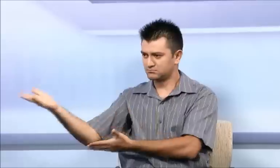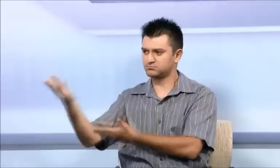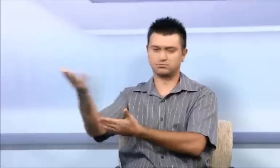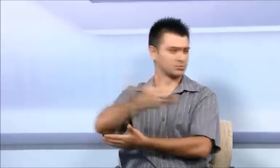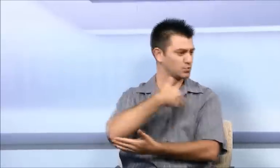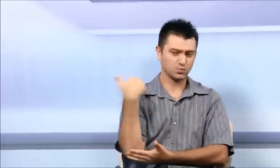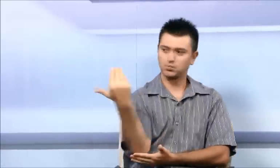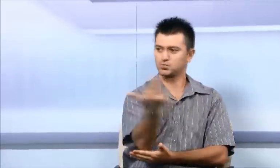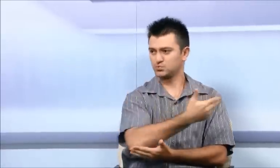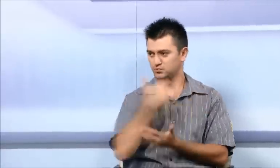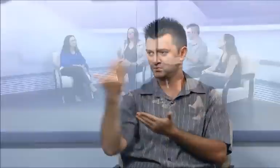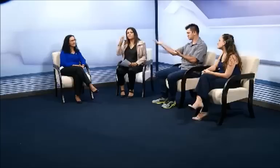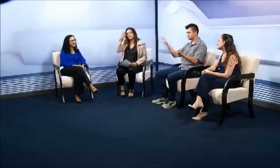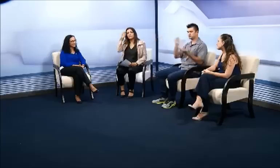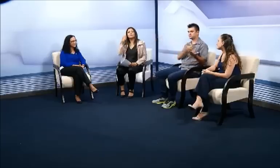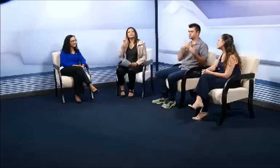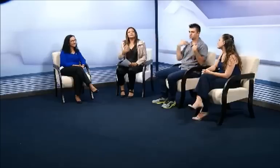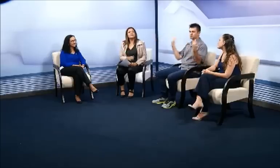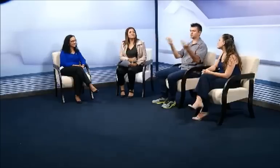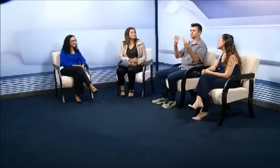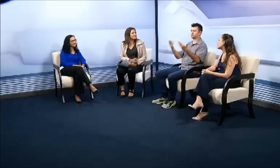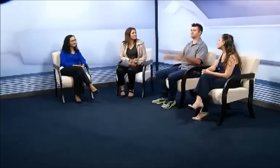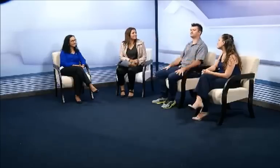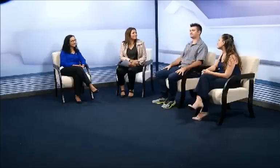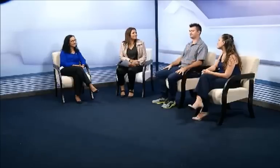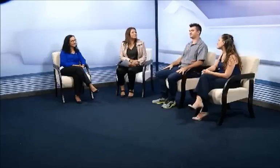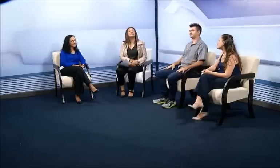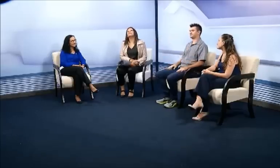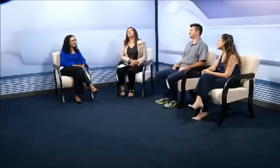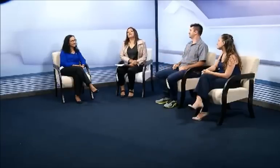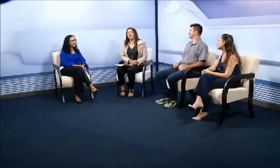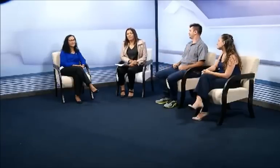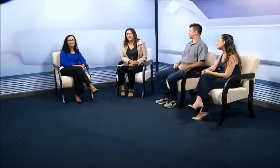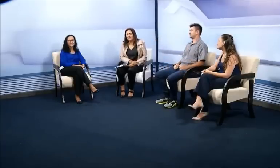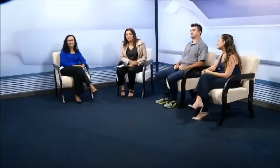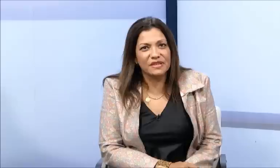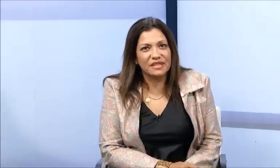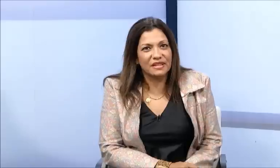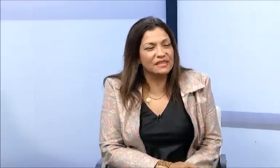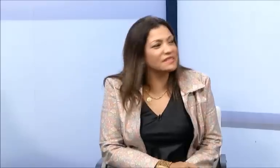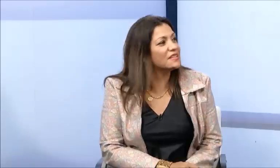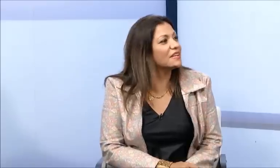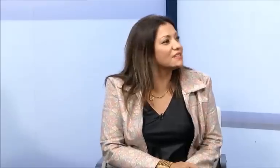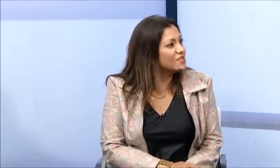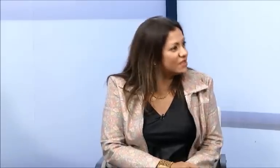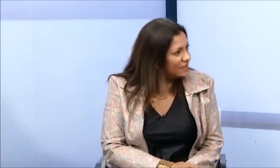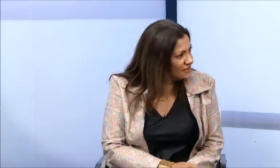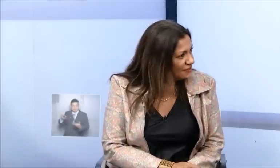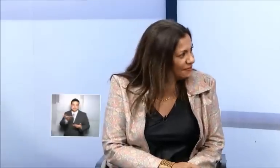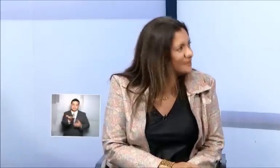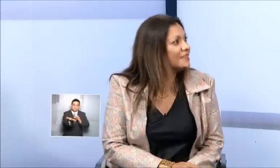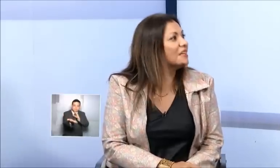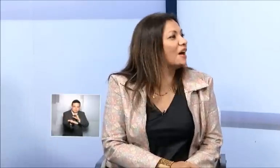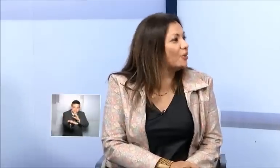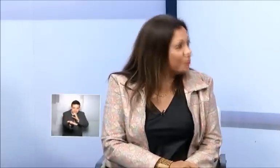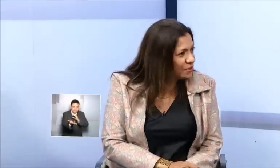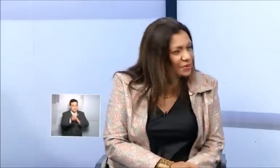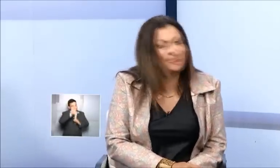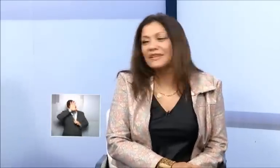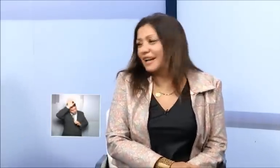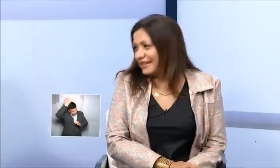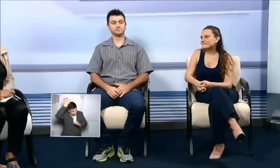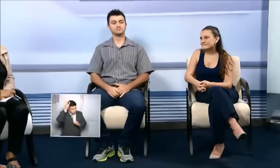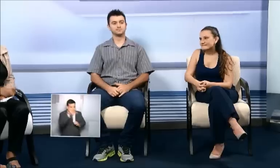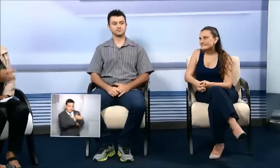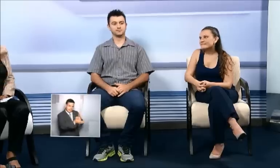a oportunidade de estar aqui no programa, agradecer a todos vocês. Muito obrigado. Eu quero mais uma vez agradecer a Cristiane, ao